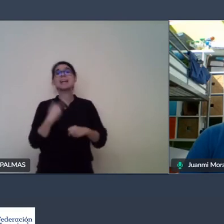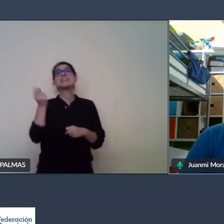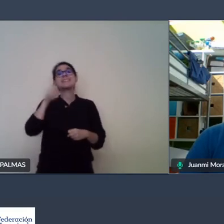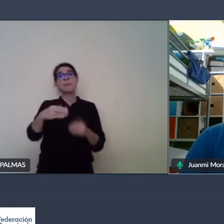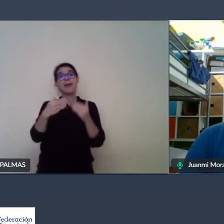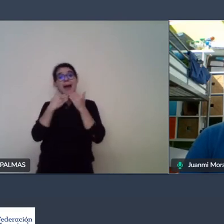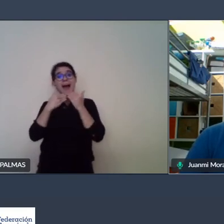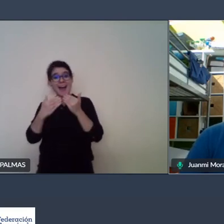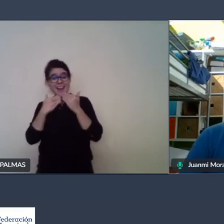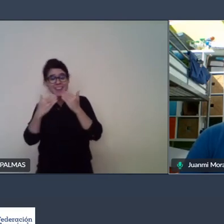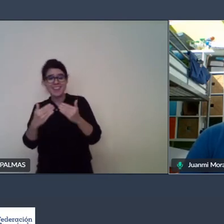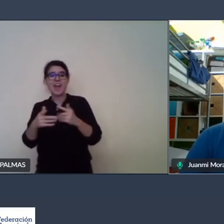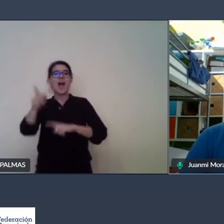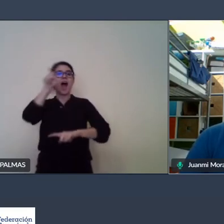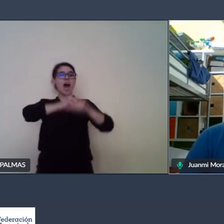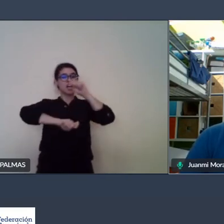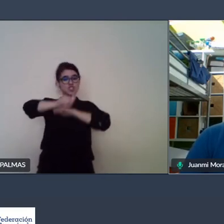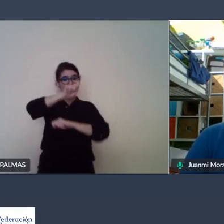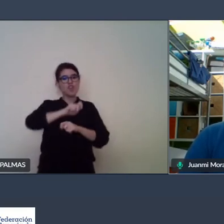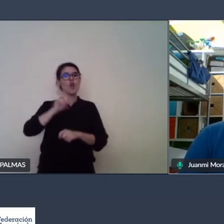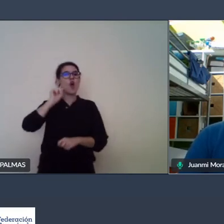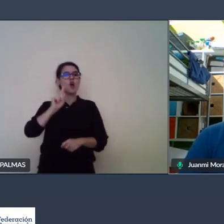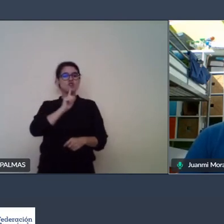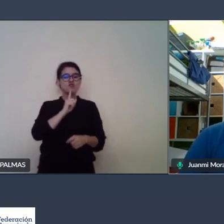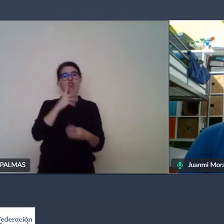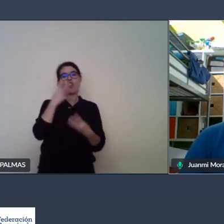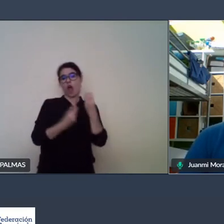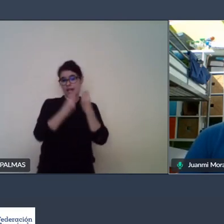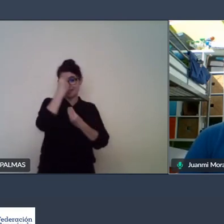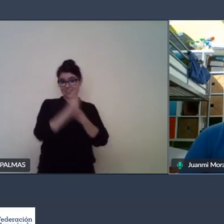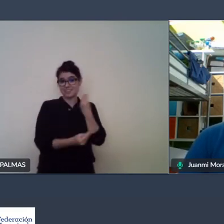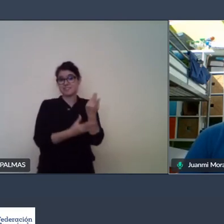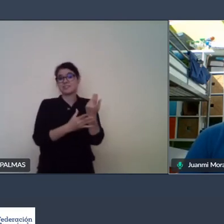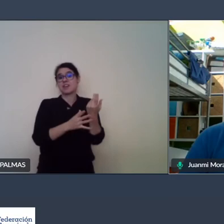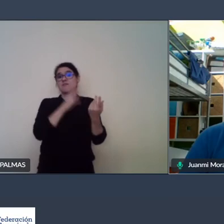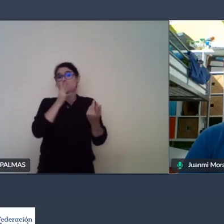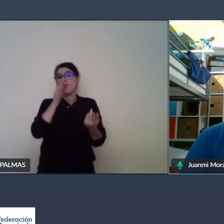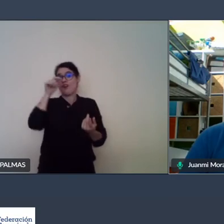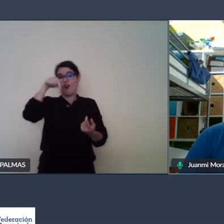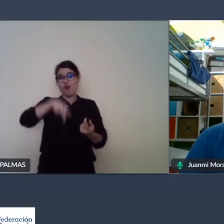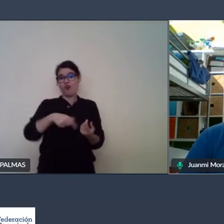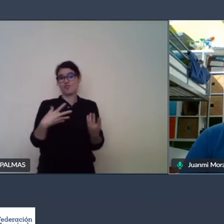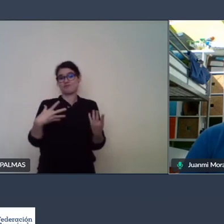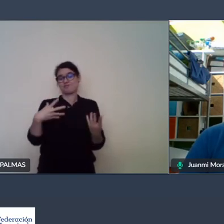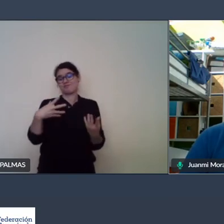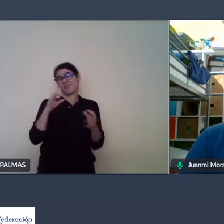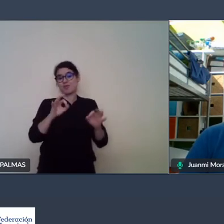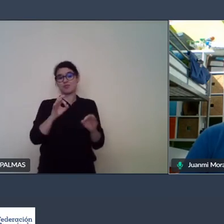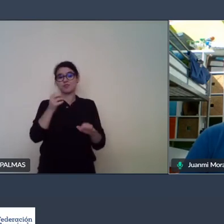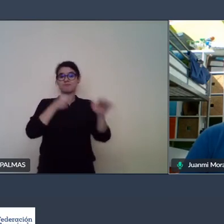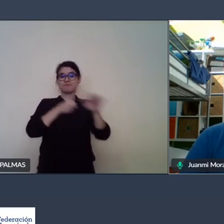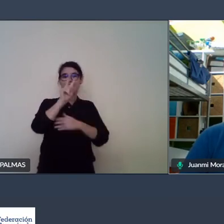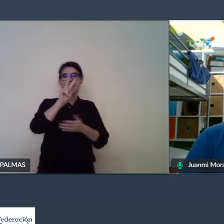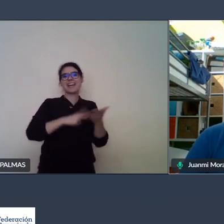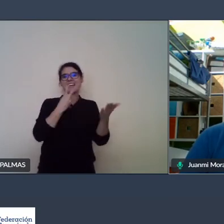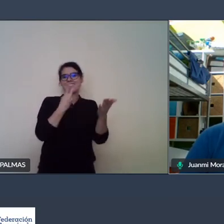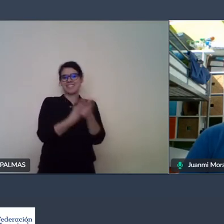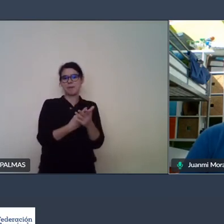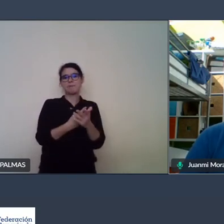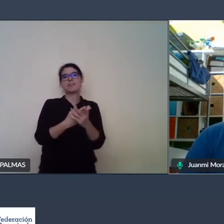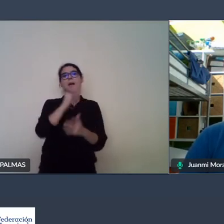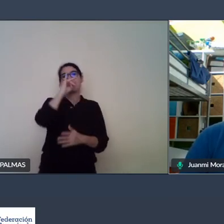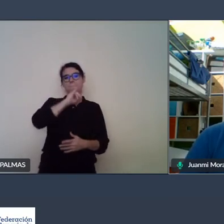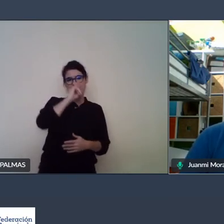la Asociación de Sordos de Gran Canaria, que hoy tenemos a su intérprete, señorita Marta, y a Héctor